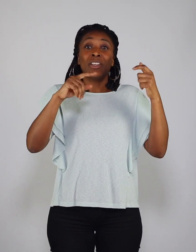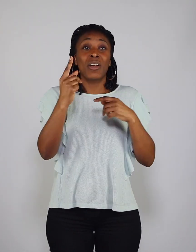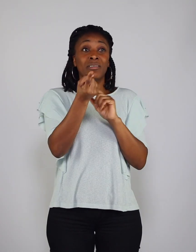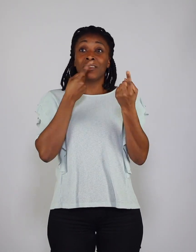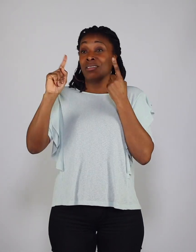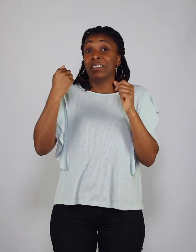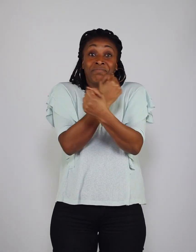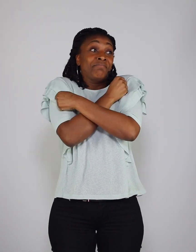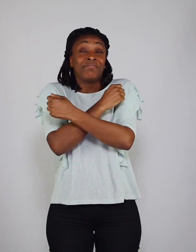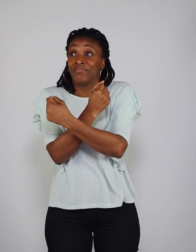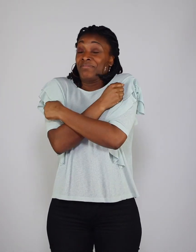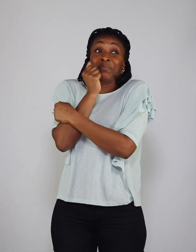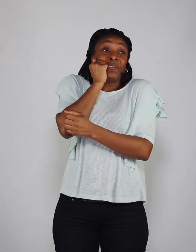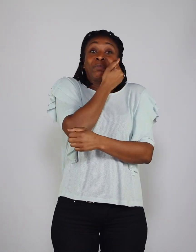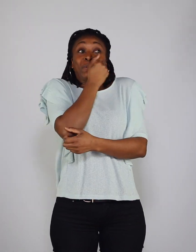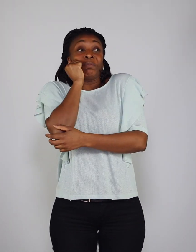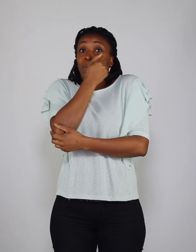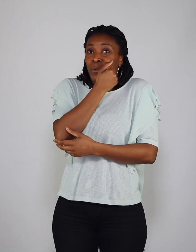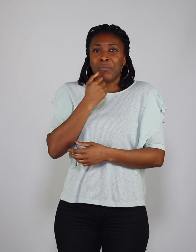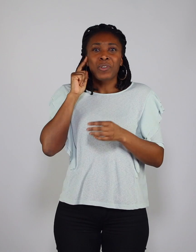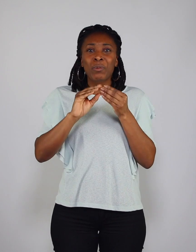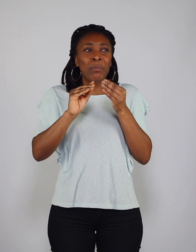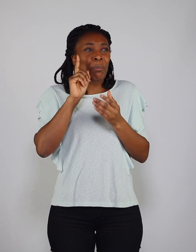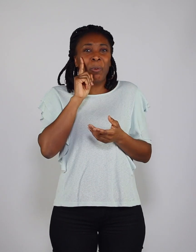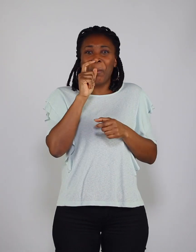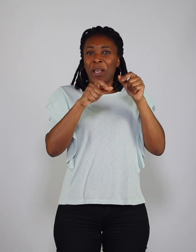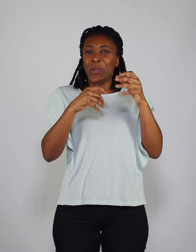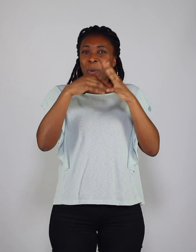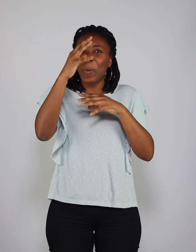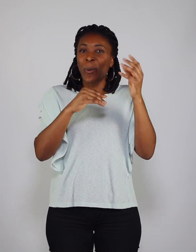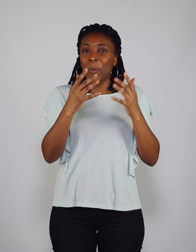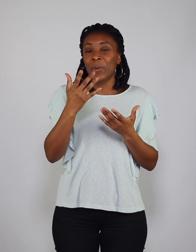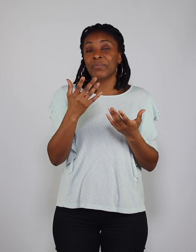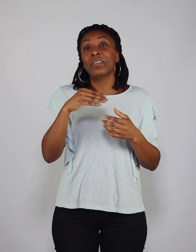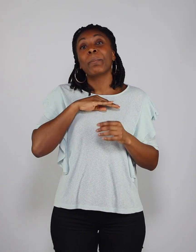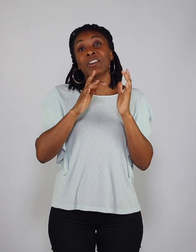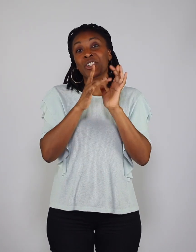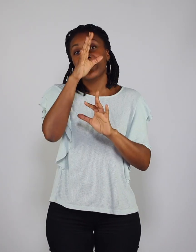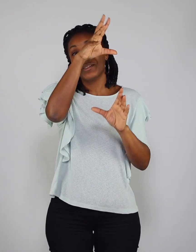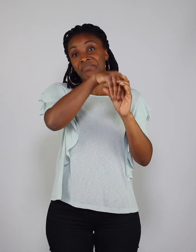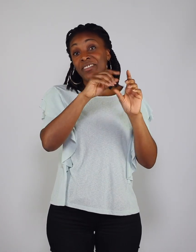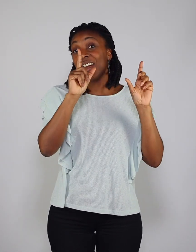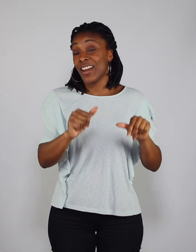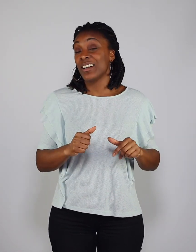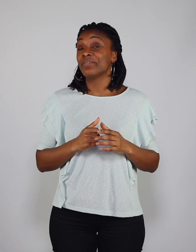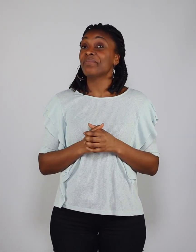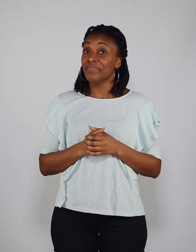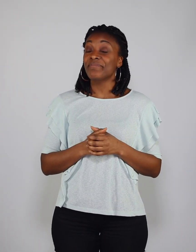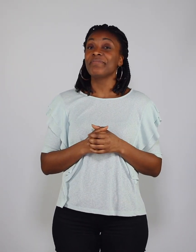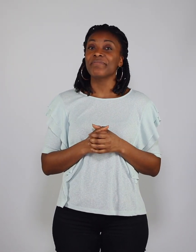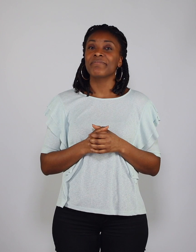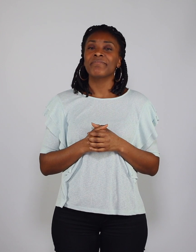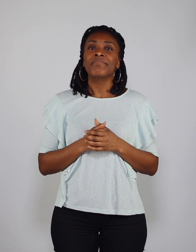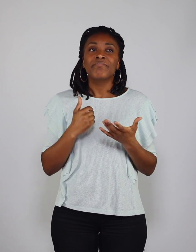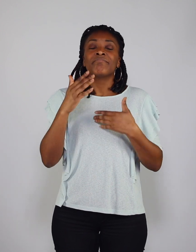monde venait me serrer dans les bras. Et je disais, mais c'est quoi ces gens? Pourquoi ils sont si heureux que ça? Et en fin de compte, c'est parce qu'ils avaient Jésus-Christ dans leur vie. Jusqu'au